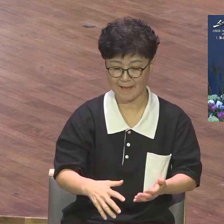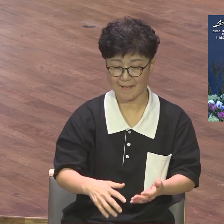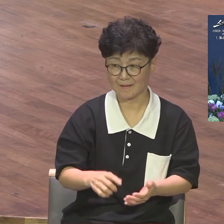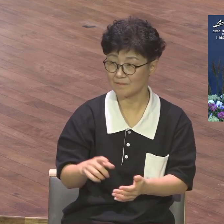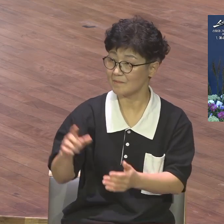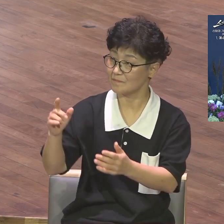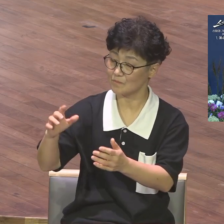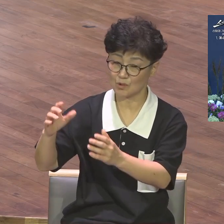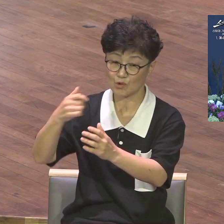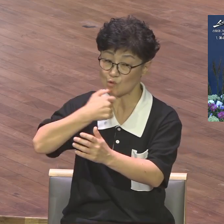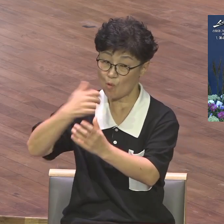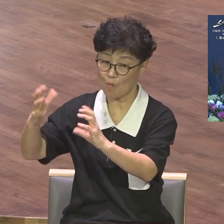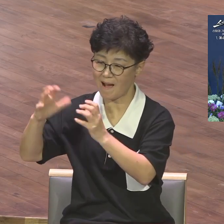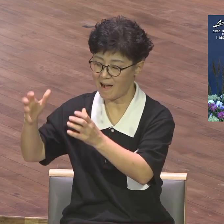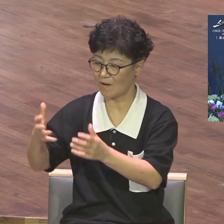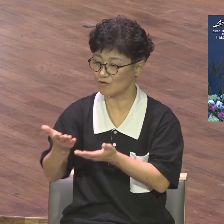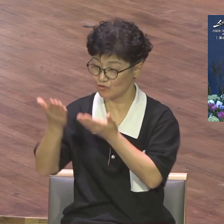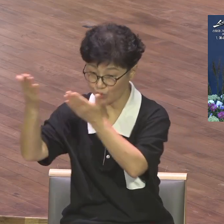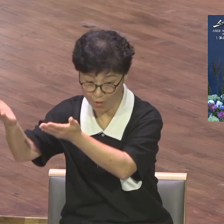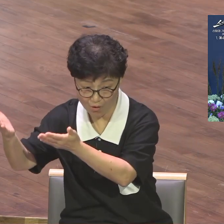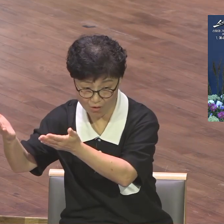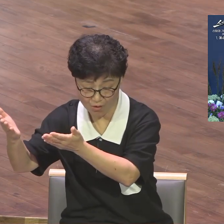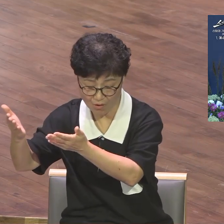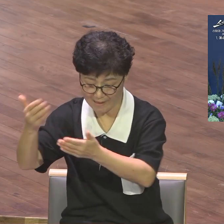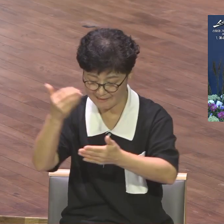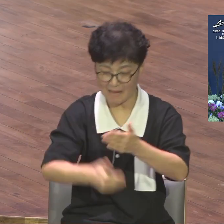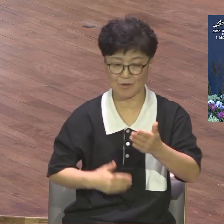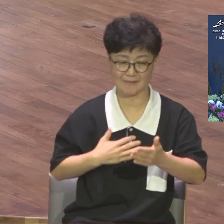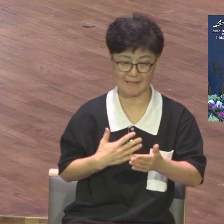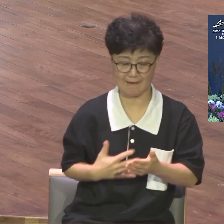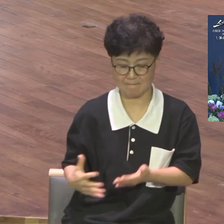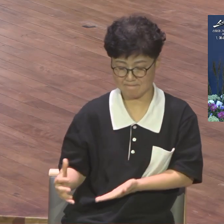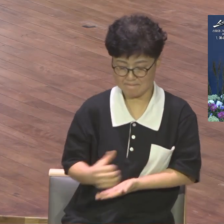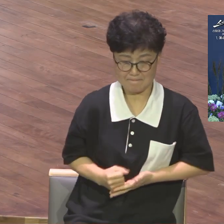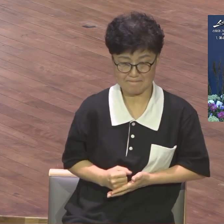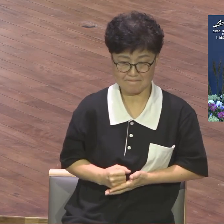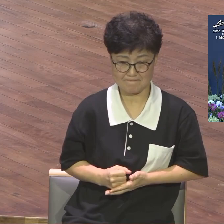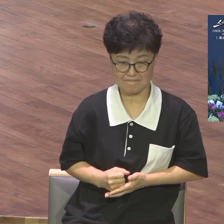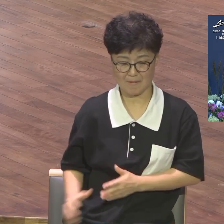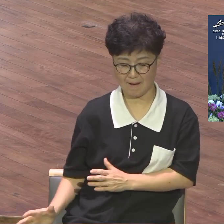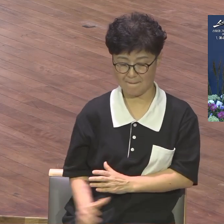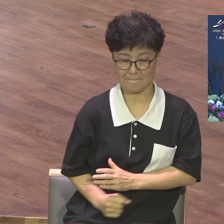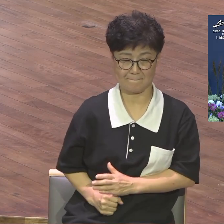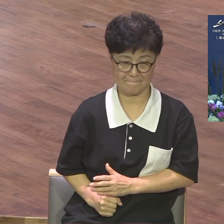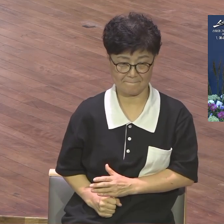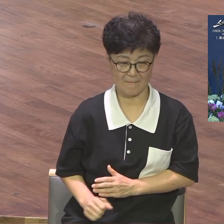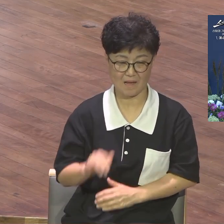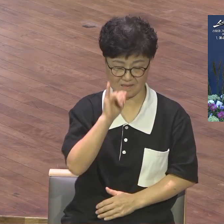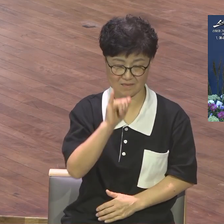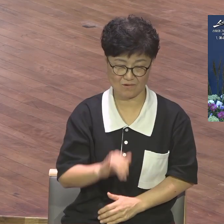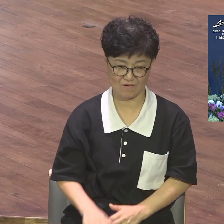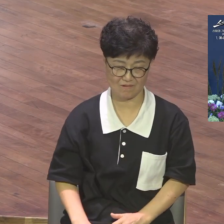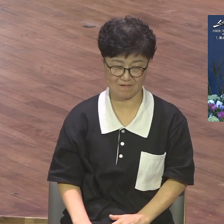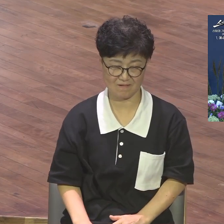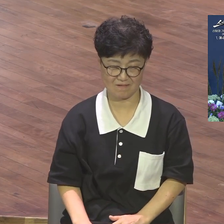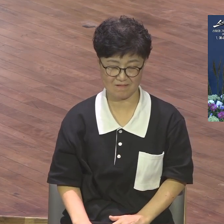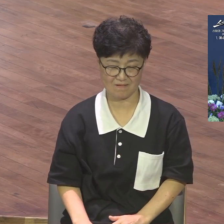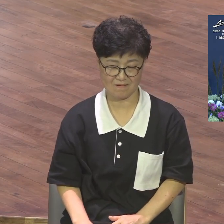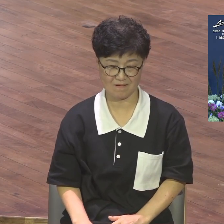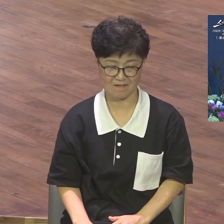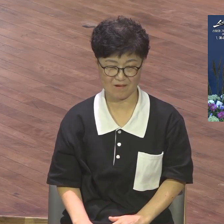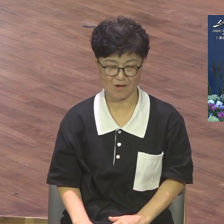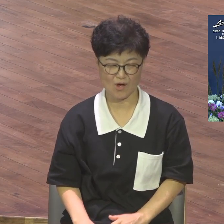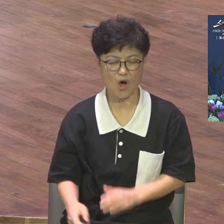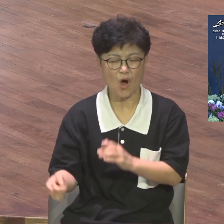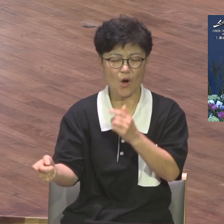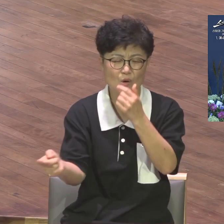넣어버리는 것입니다. 그러다 보니 동족의 피를 빨아먹는 이 거머리 같은 인간아. 예, 그야말로 허가낸 도둑이라는 별명이